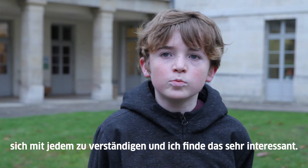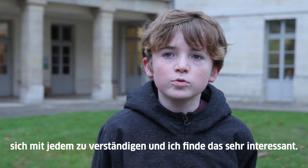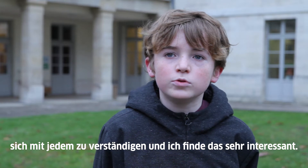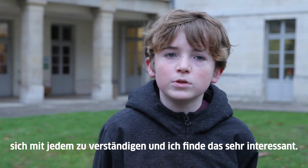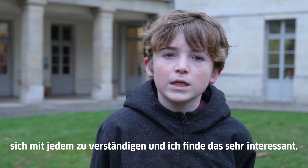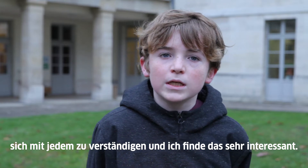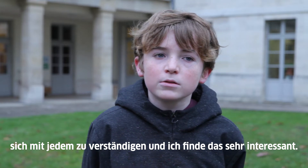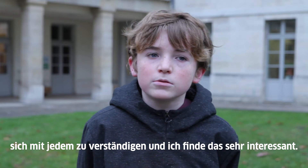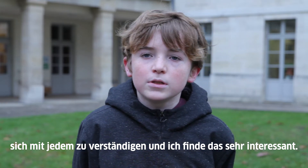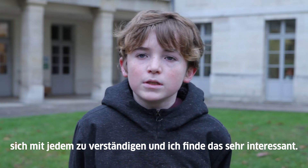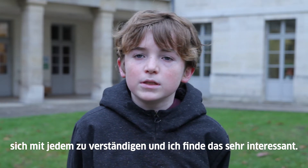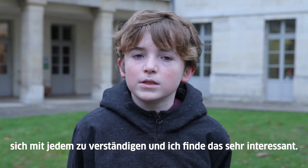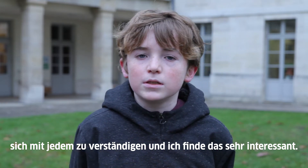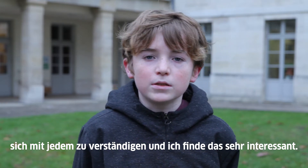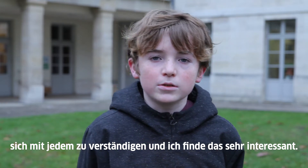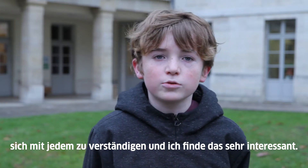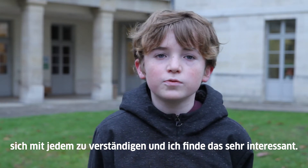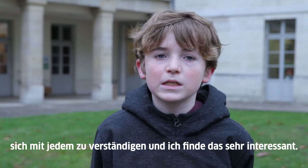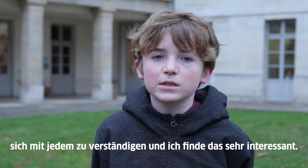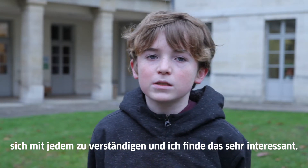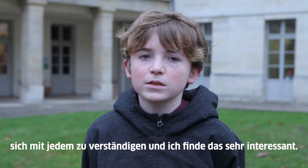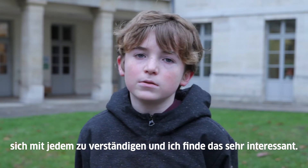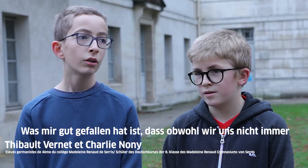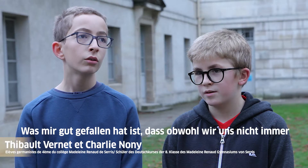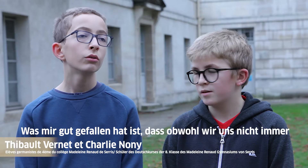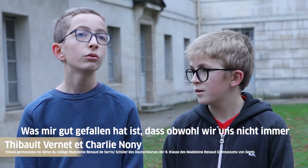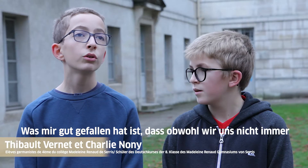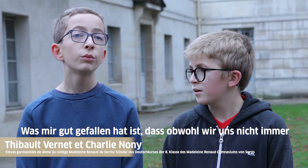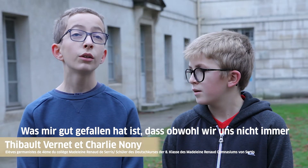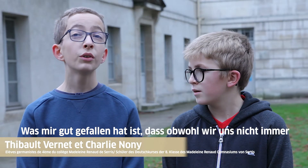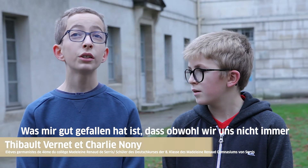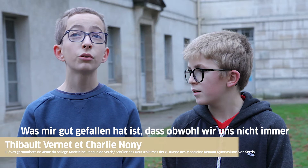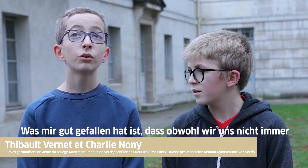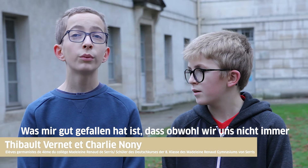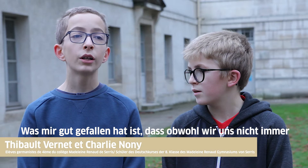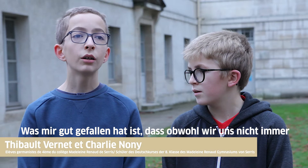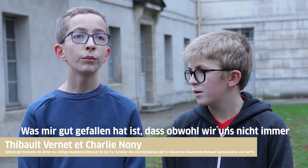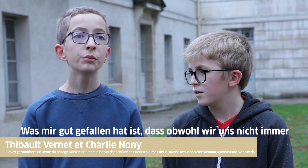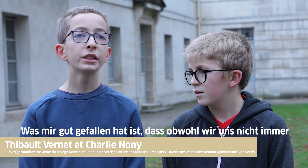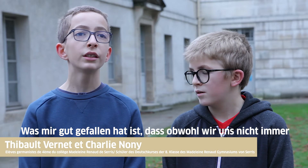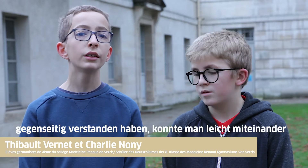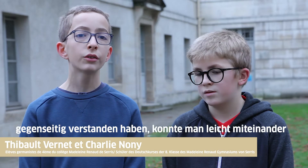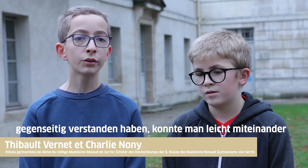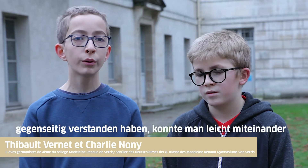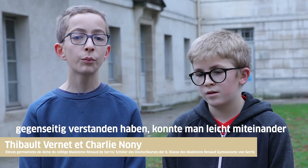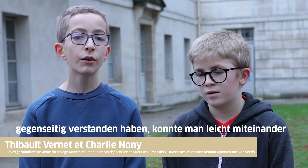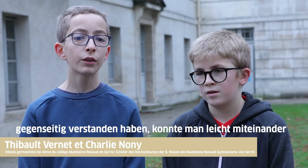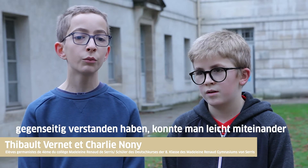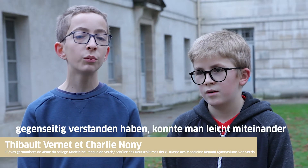monde. Et je trouve ça très intéressant. Ce que j'ai bien aimé, c'est que même s'ils n'entendent pas parfaitement, on